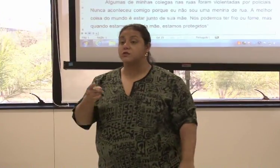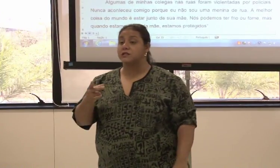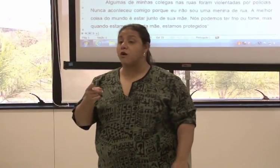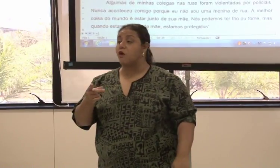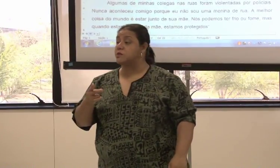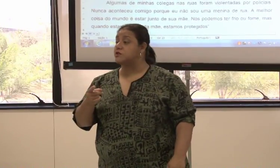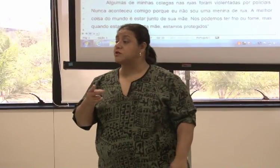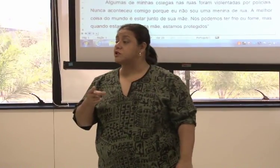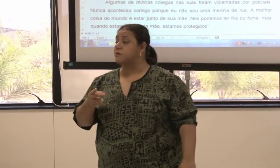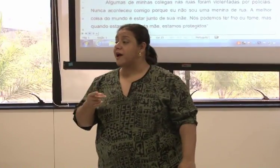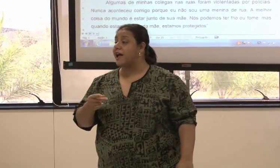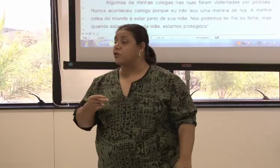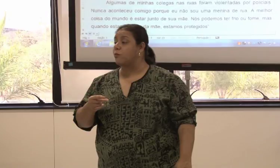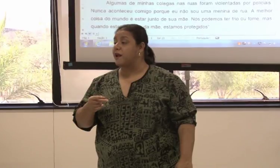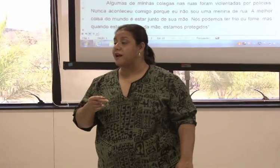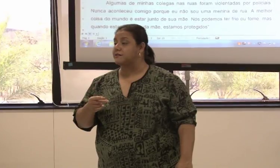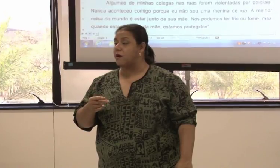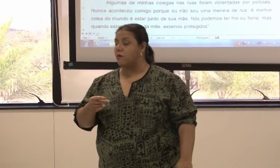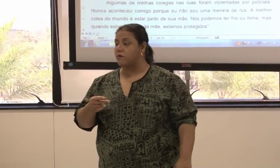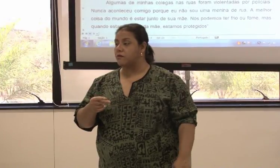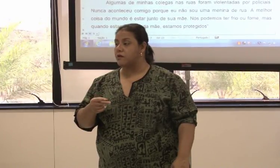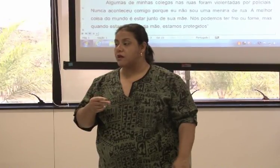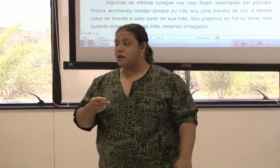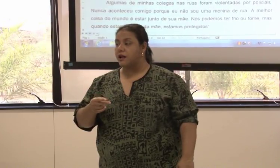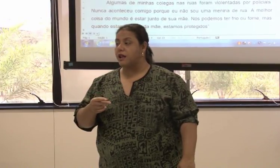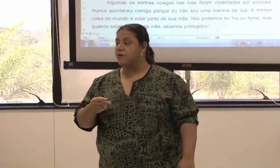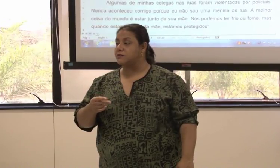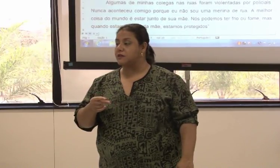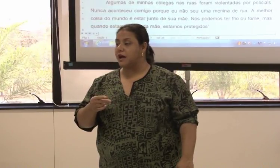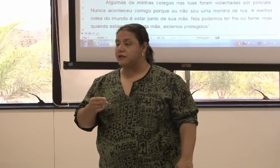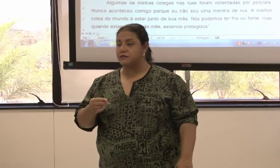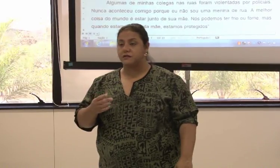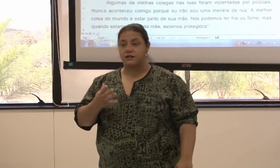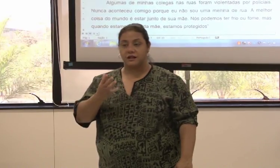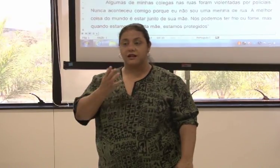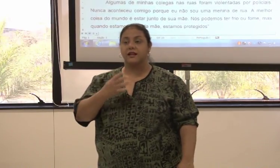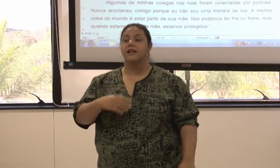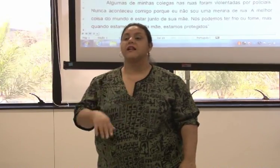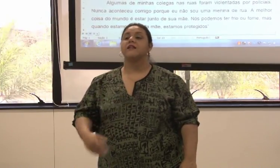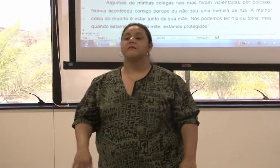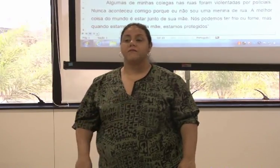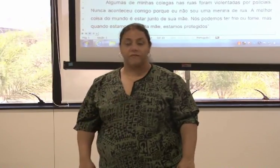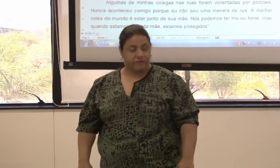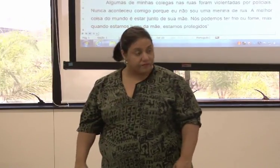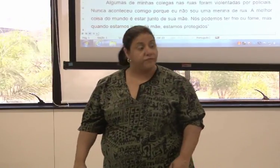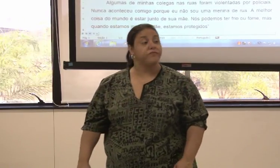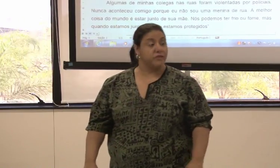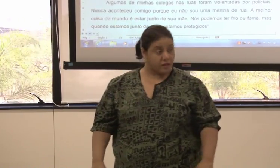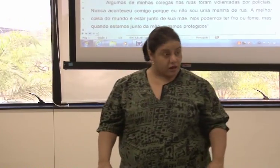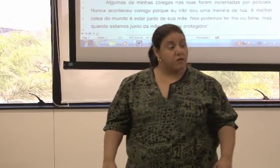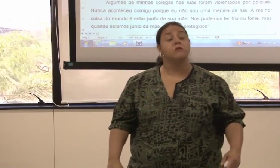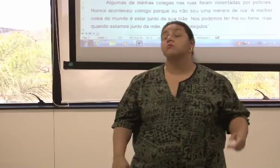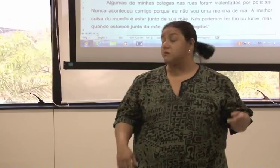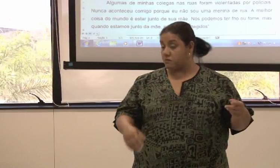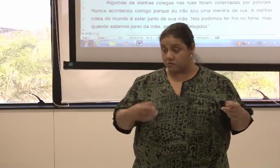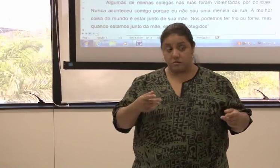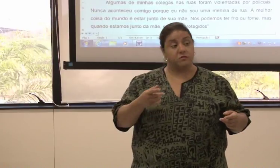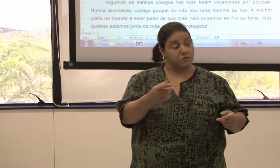o nome disso que se chama reduplicação. Tipo, Em língua de sinais. Tipo, continuar tentando. Eu acho que esse aqui dá uma ideia.